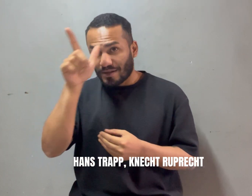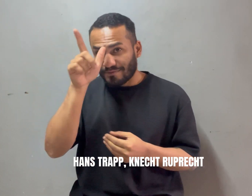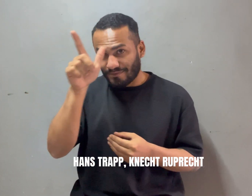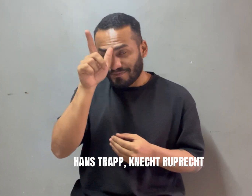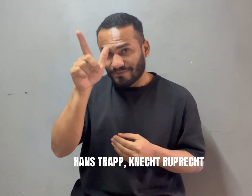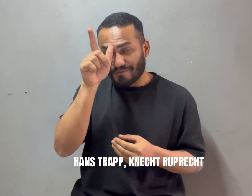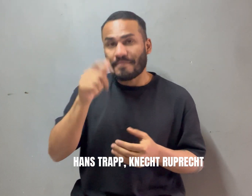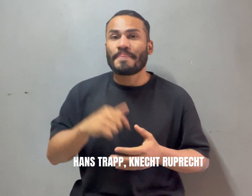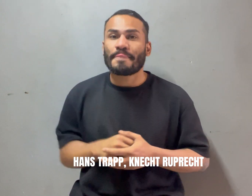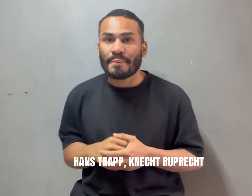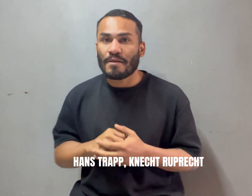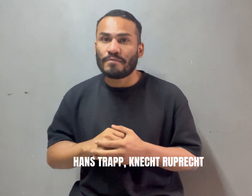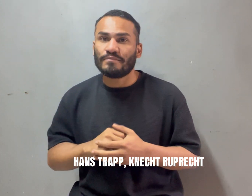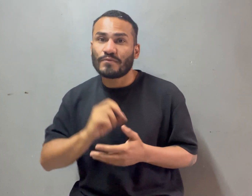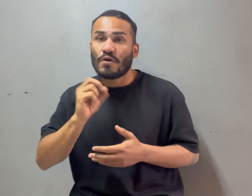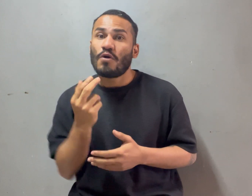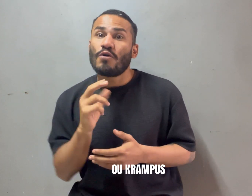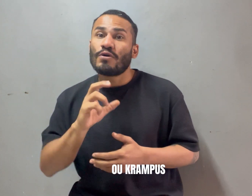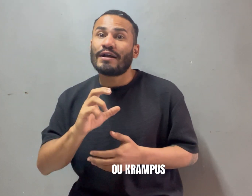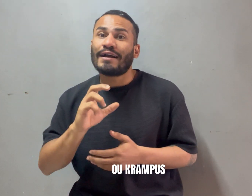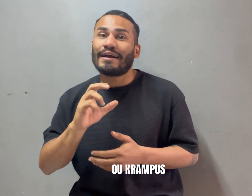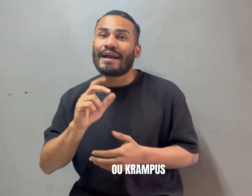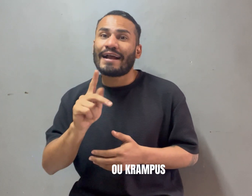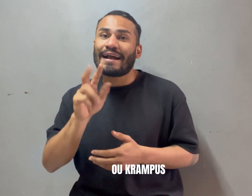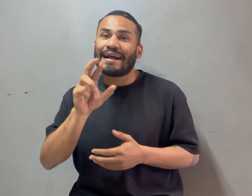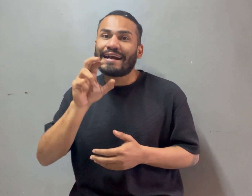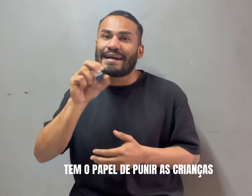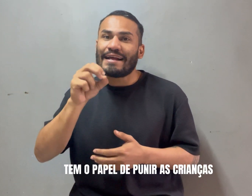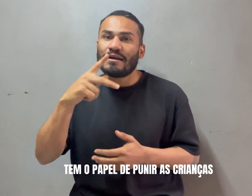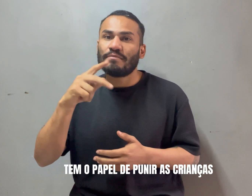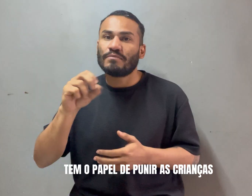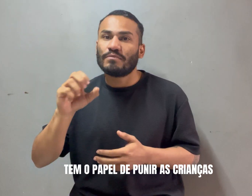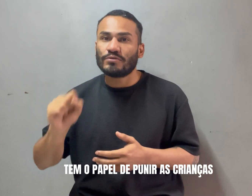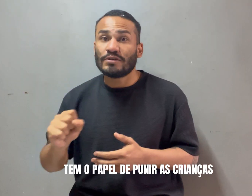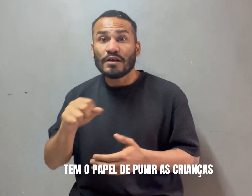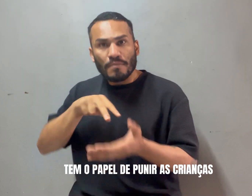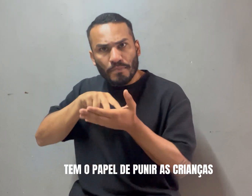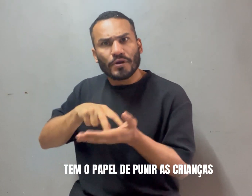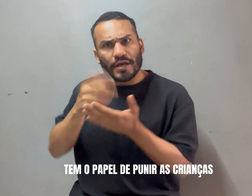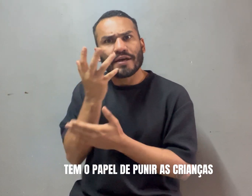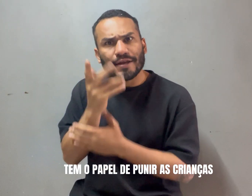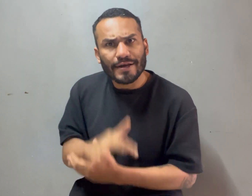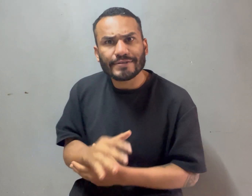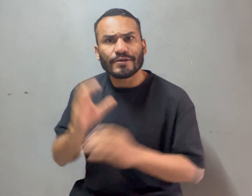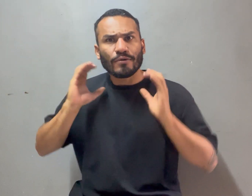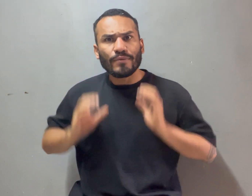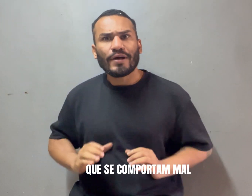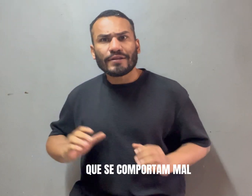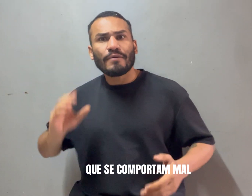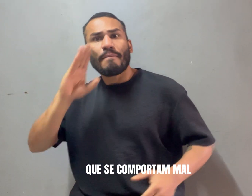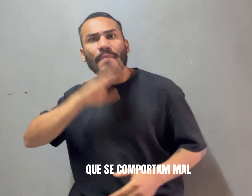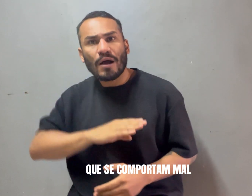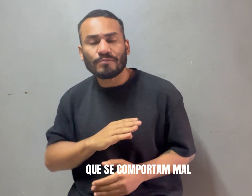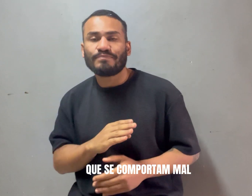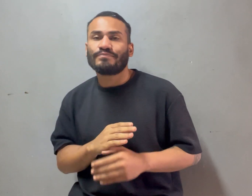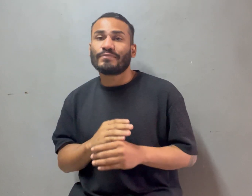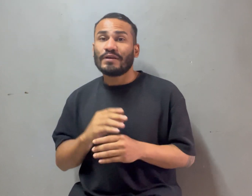Trapp, Knecht Ruprecht ou Krampus, tem o papel de punir as crianças que se comportam mal.